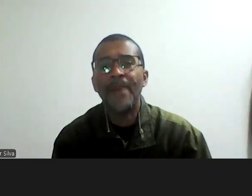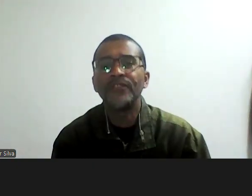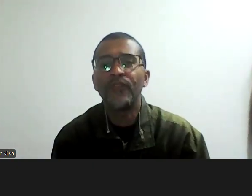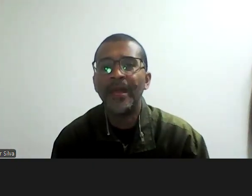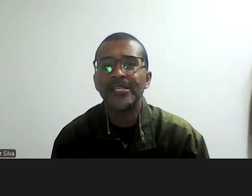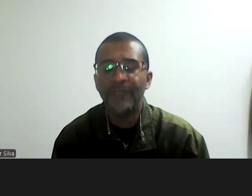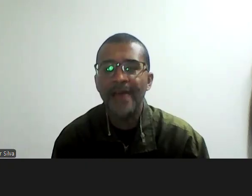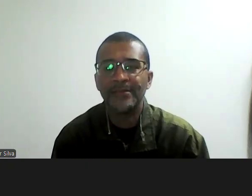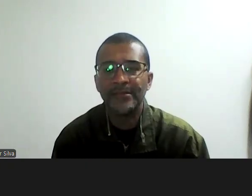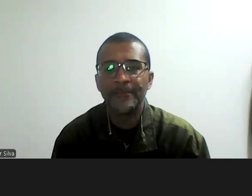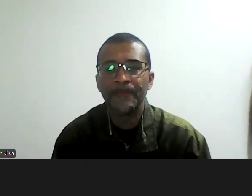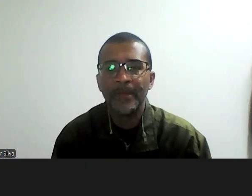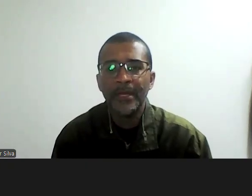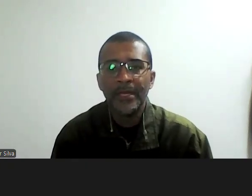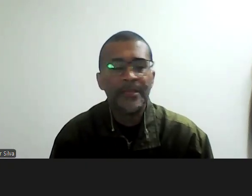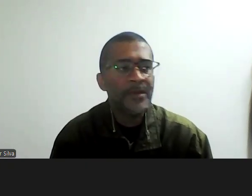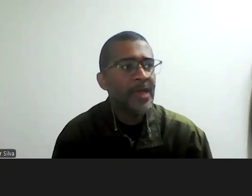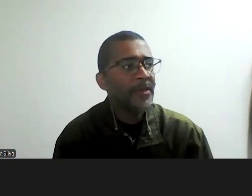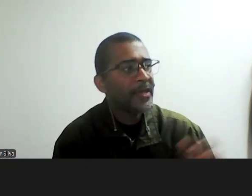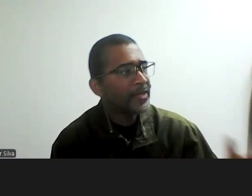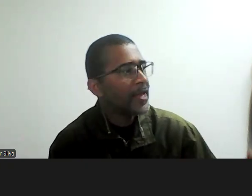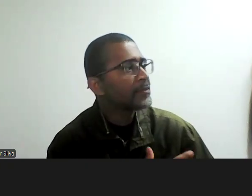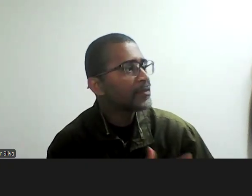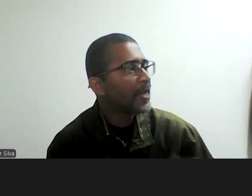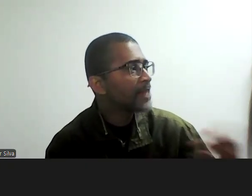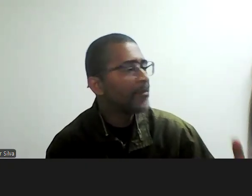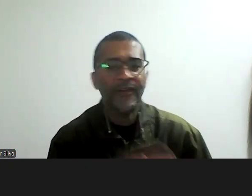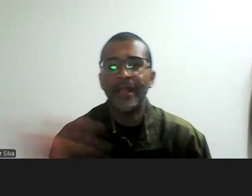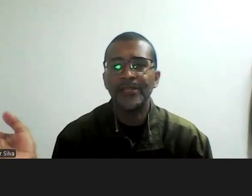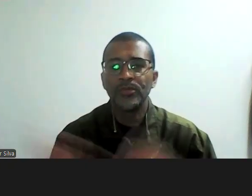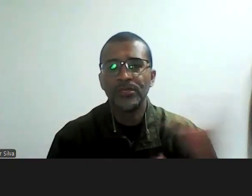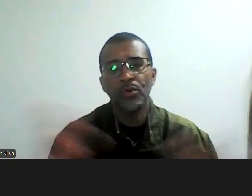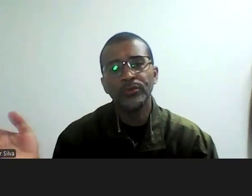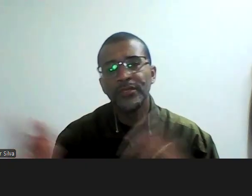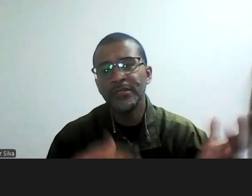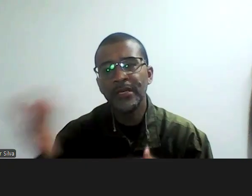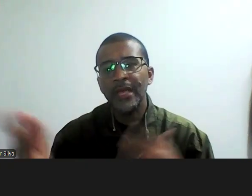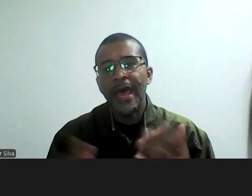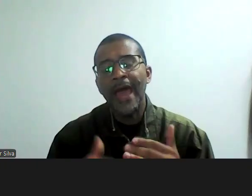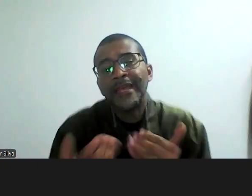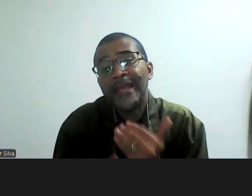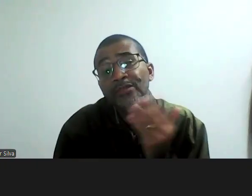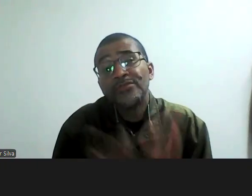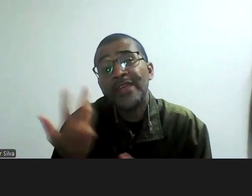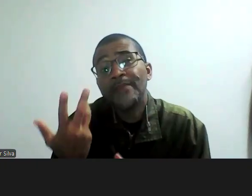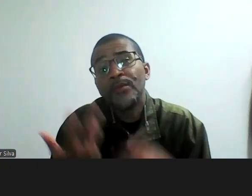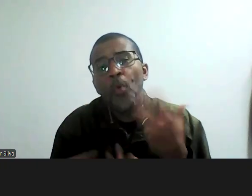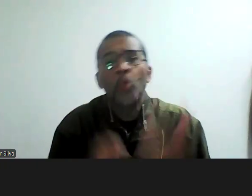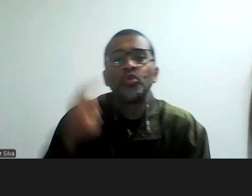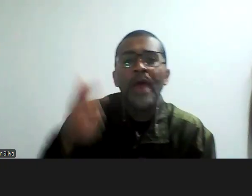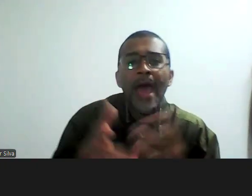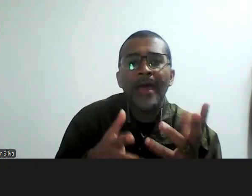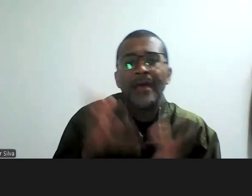ser capaz de formar as frases. Você percebe que as crianças elas sabem falar as coisas soltas, ainda que elas não